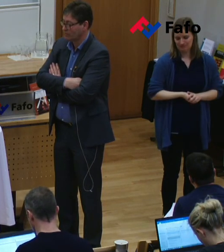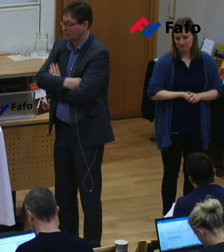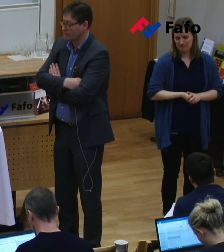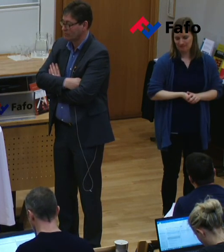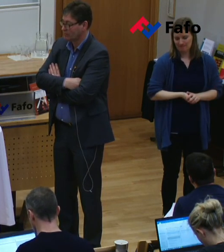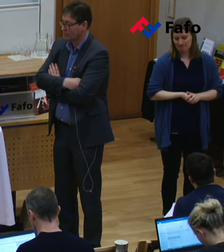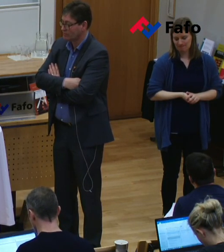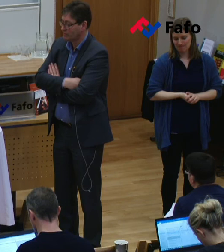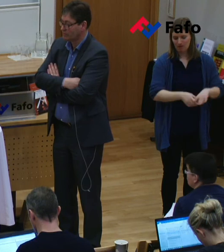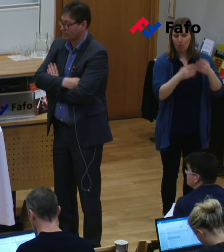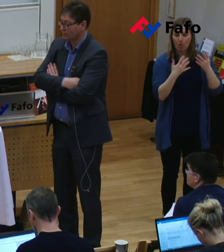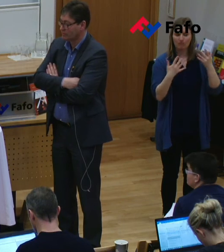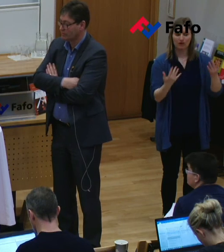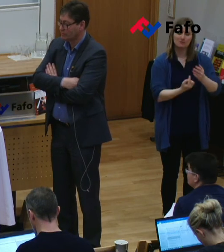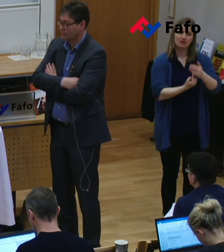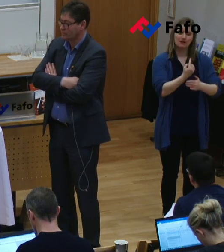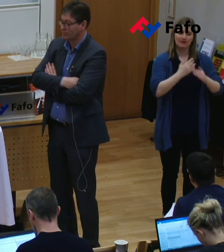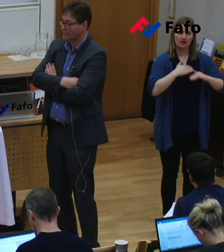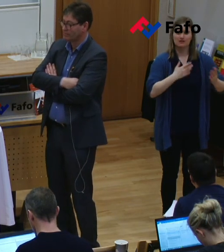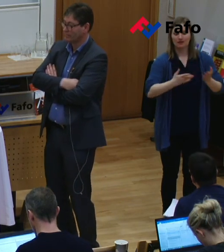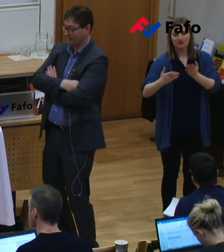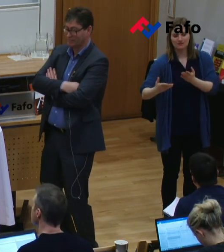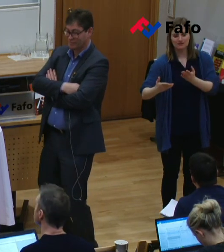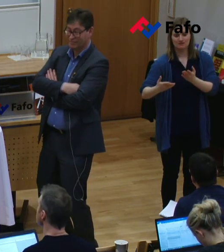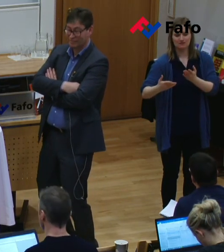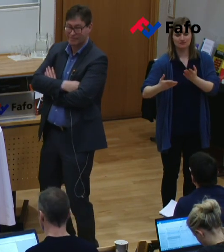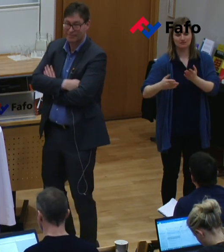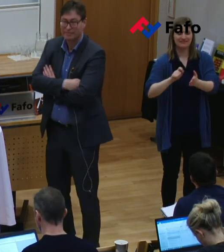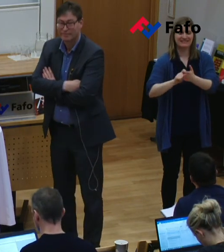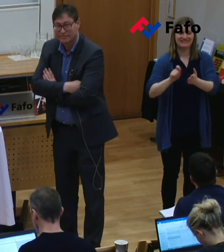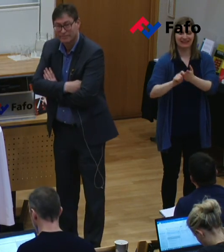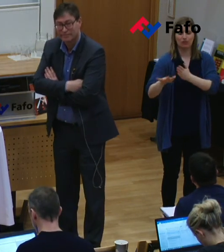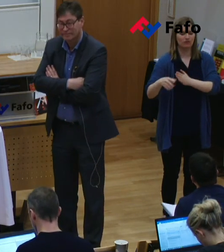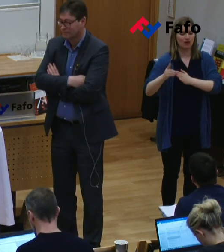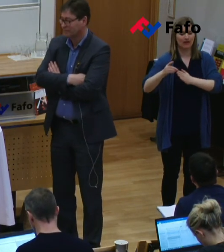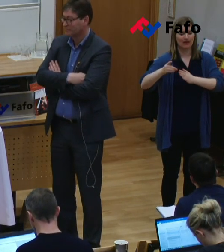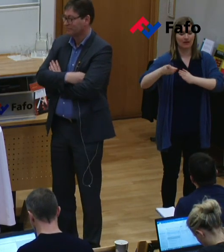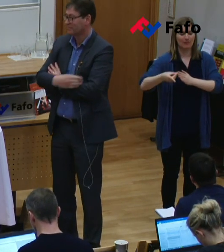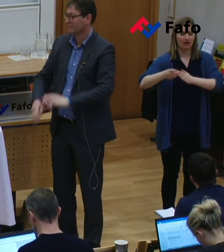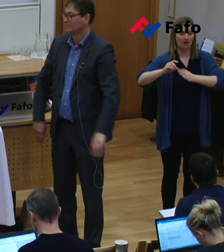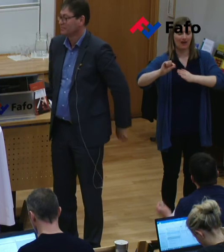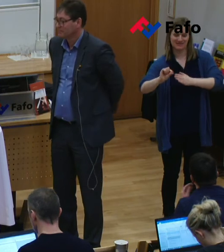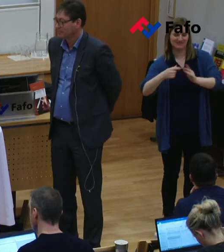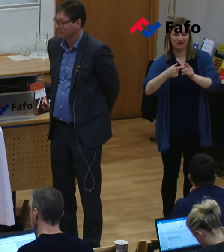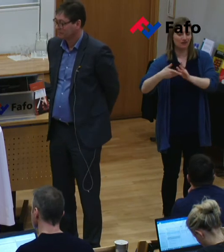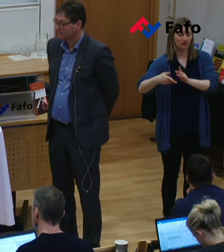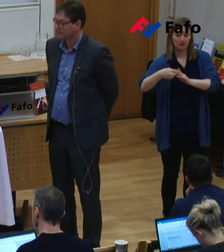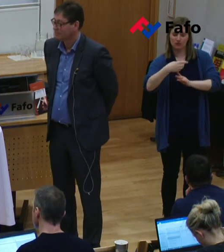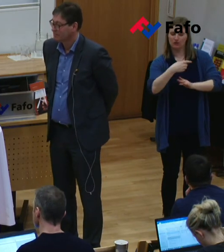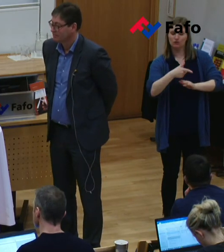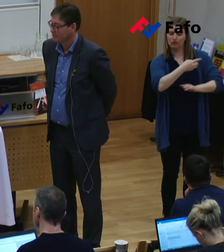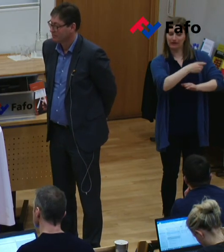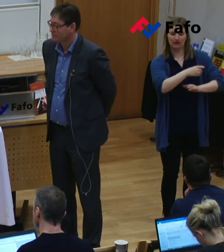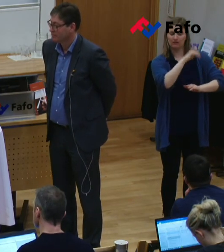jo ofte sånn at spesialisthelsetjenesten skriver ut fra DPS eller andre fordi de ikke kan nyttiggjøre seg